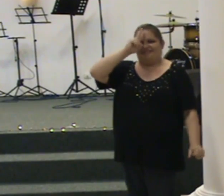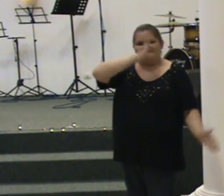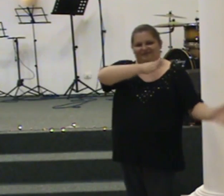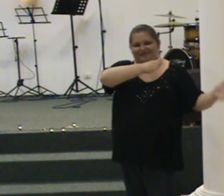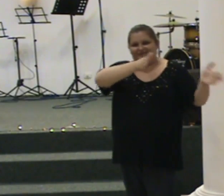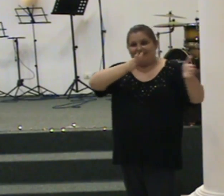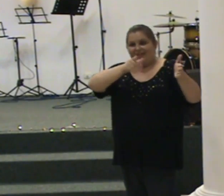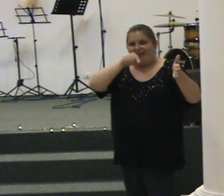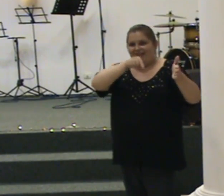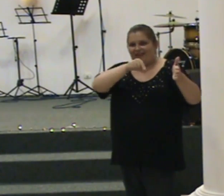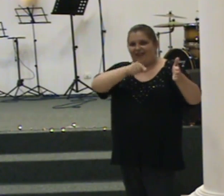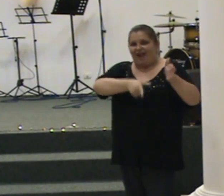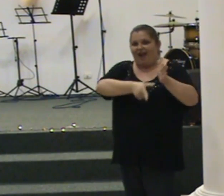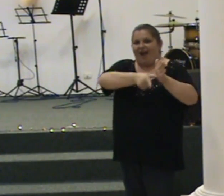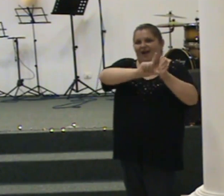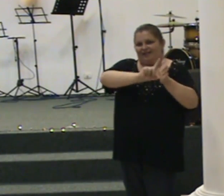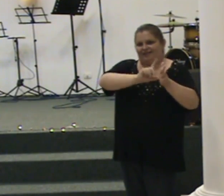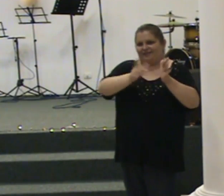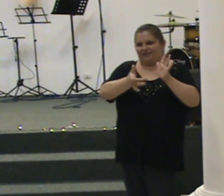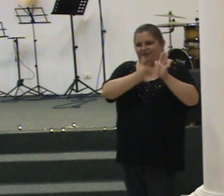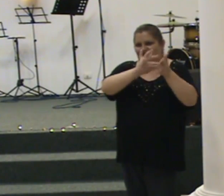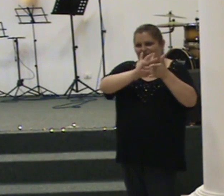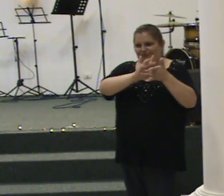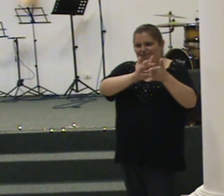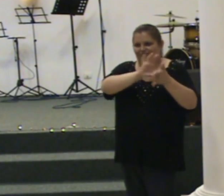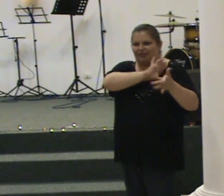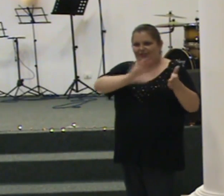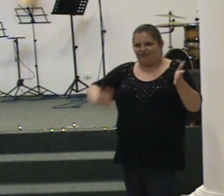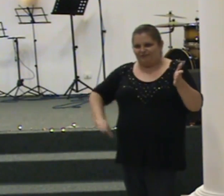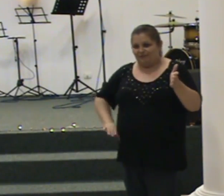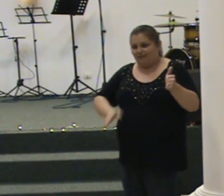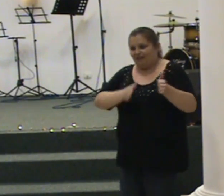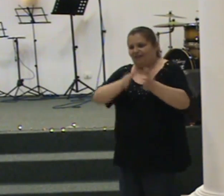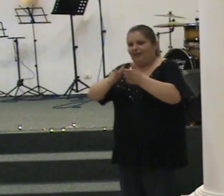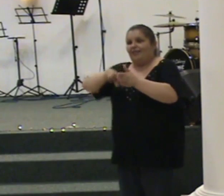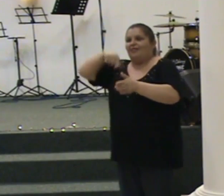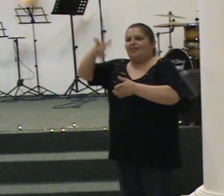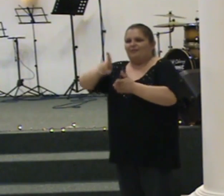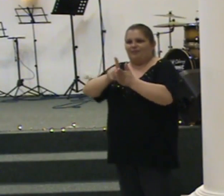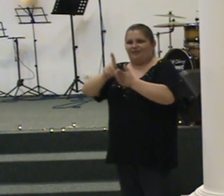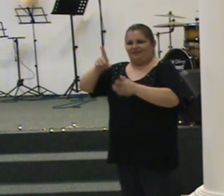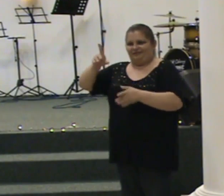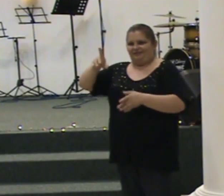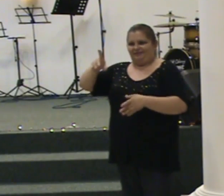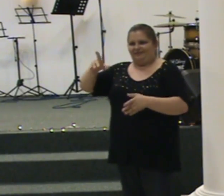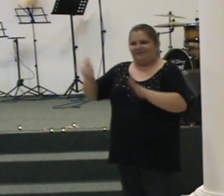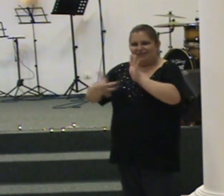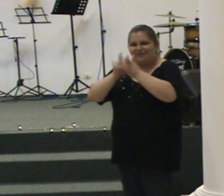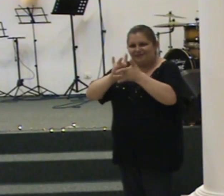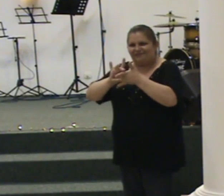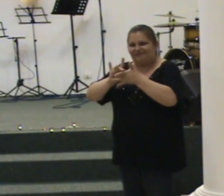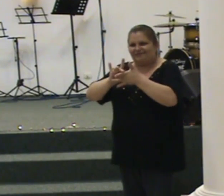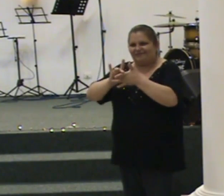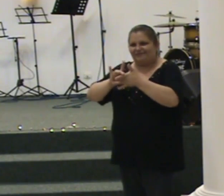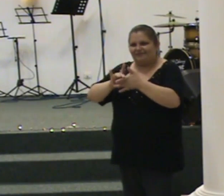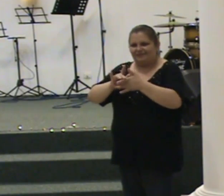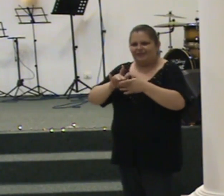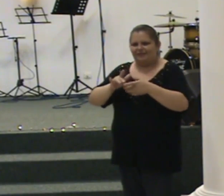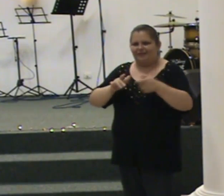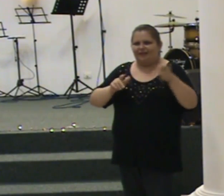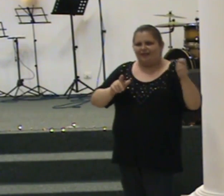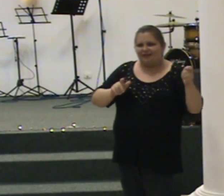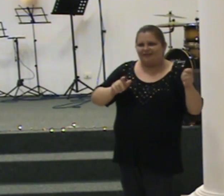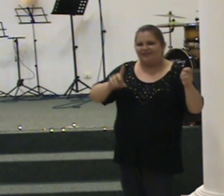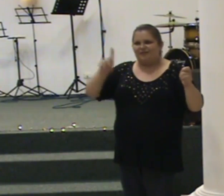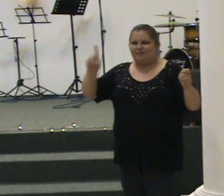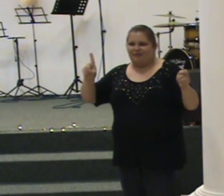tempo antes de Cristo e depois de Cristo. Jesus veio e mudou a nossa história. Jesus veio e mudou o